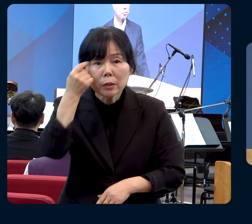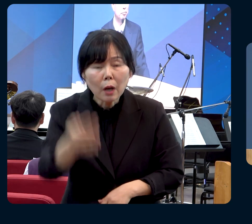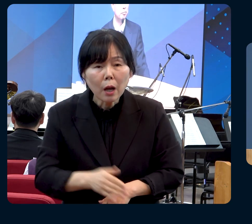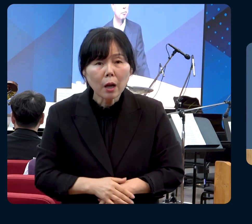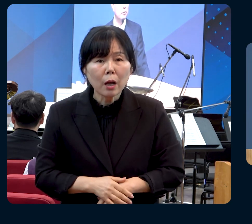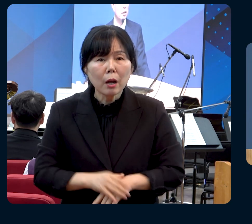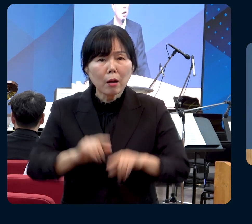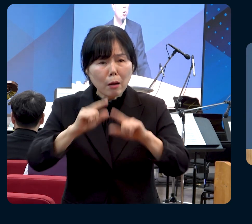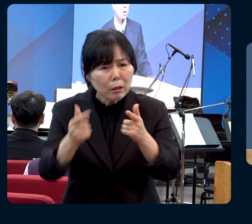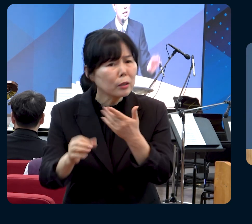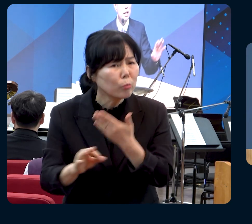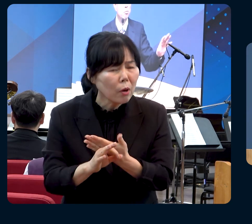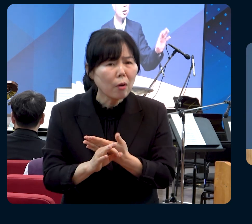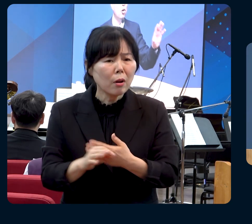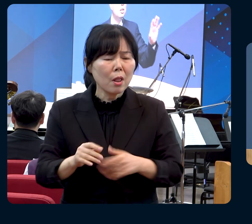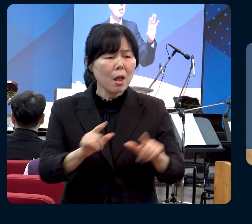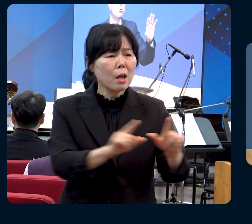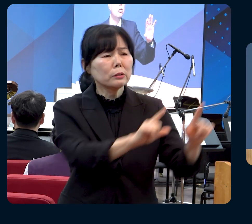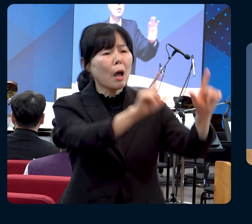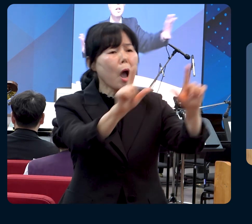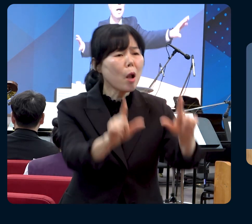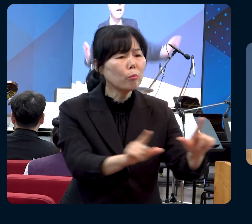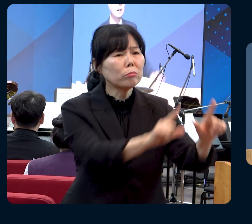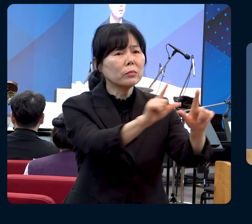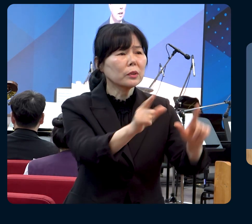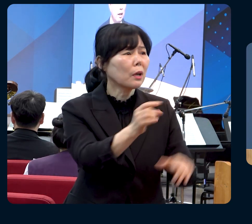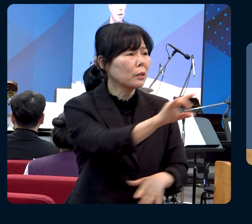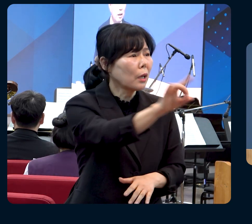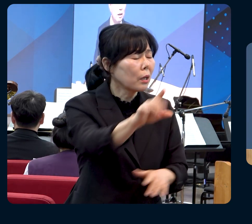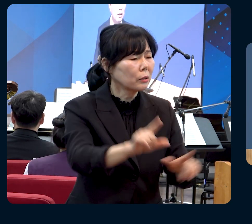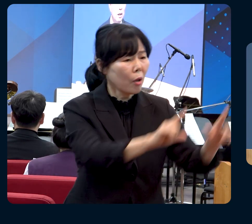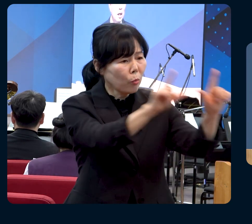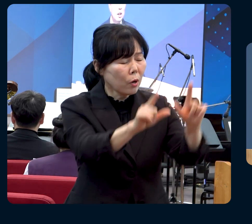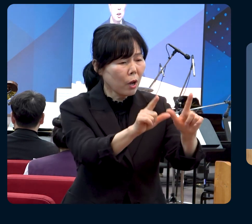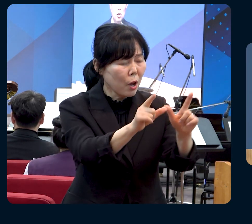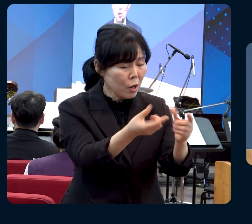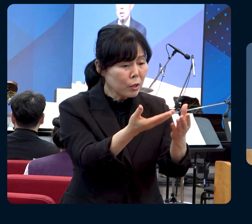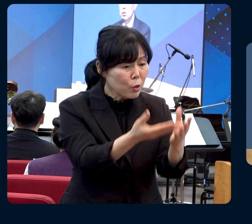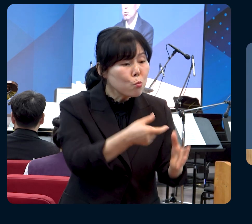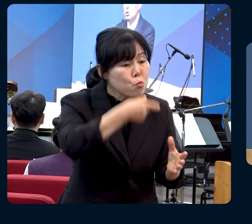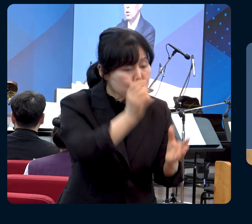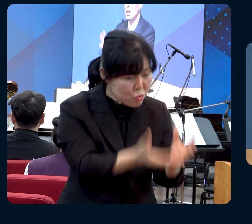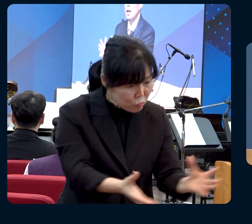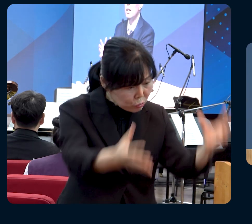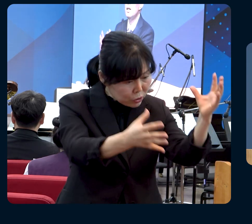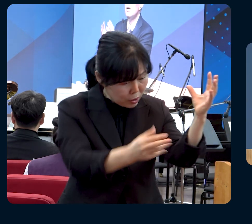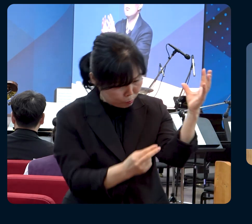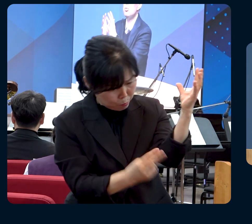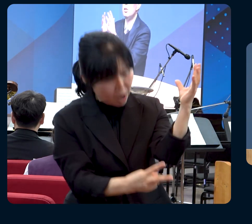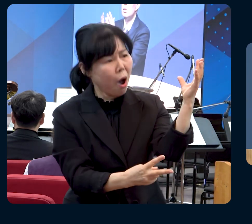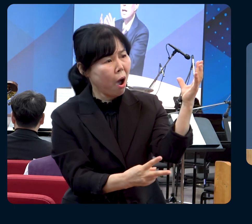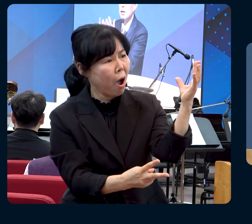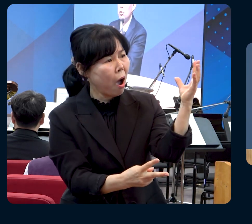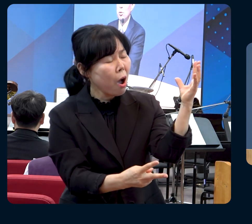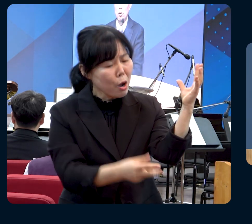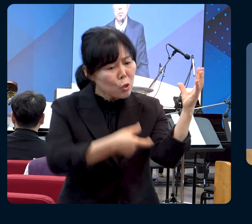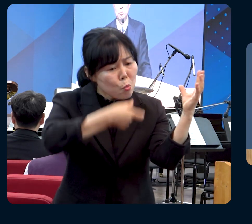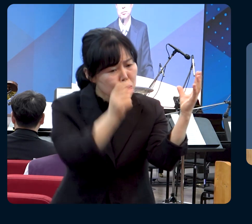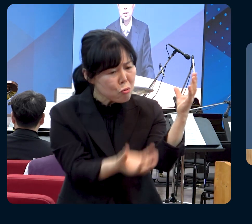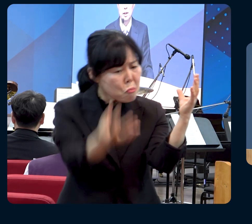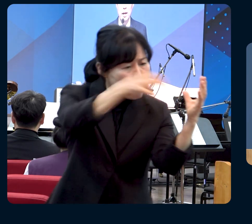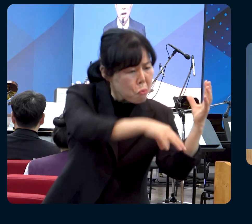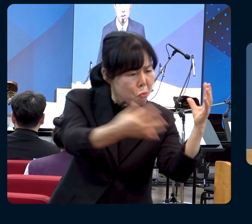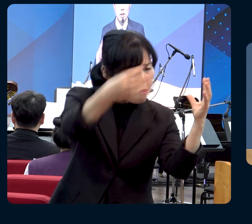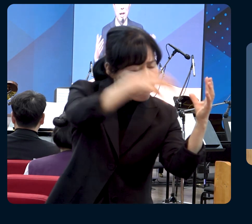아니면 우리의 삶은 터진 웅덩이에 닿아 있는데 그 터진 웅덩이에 물을